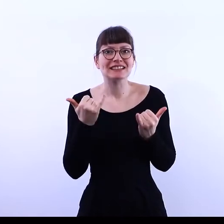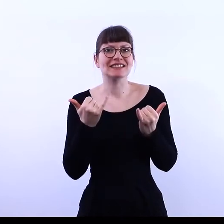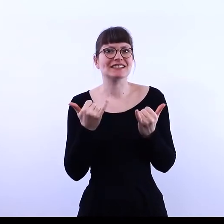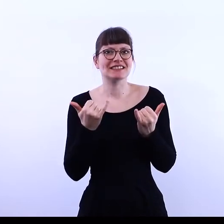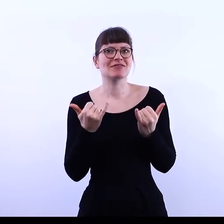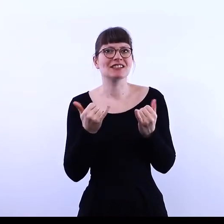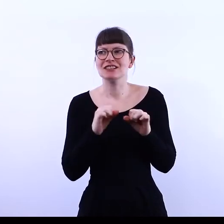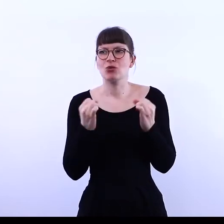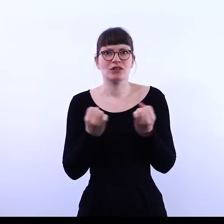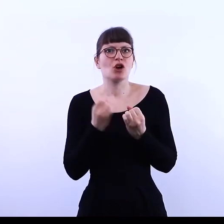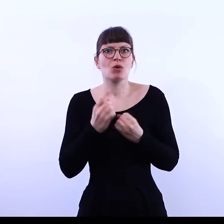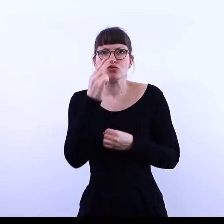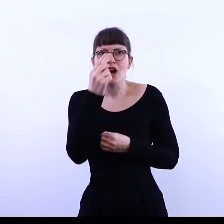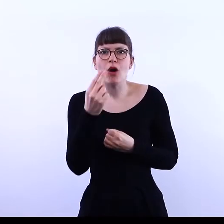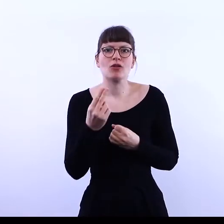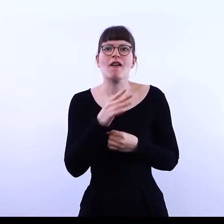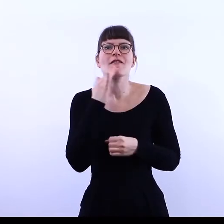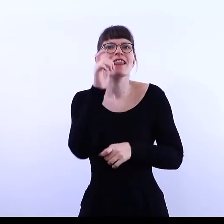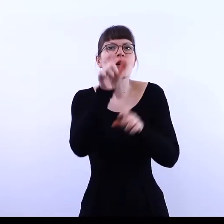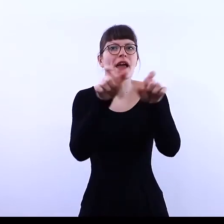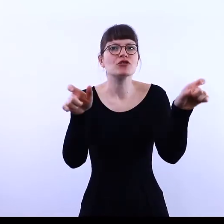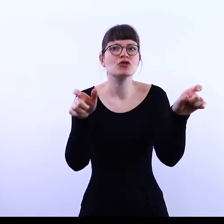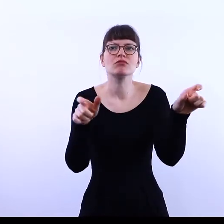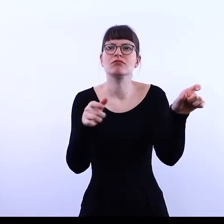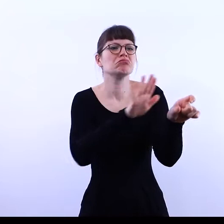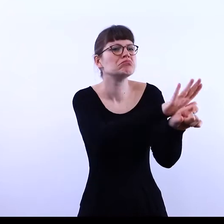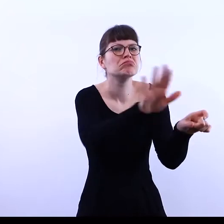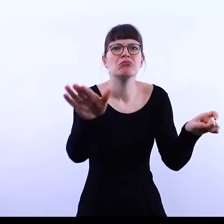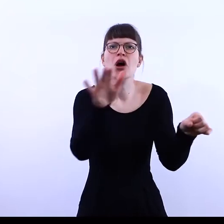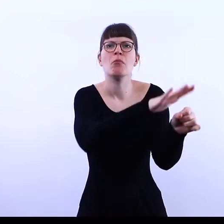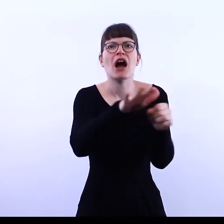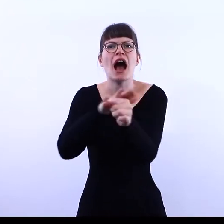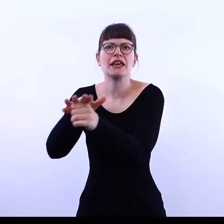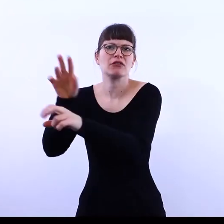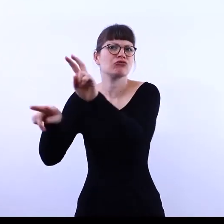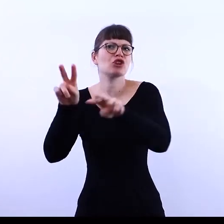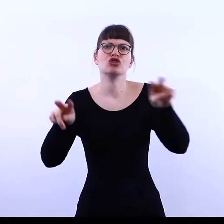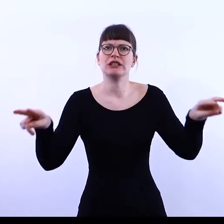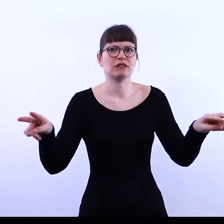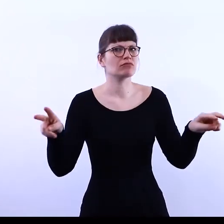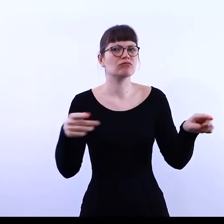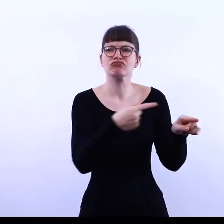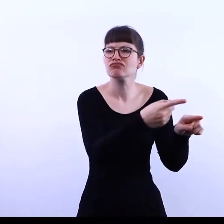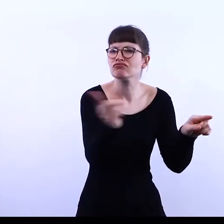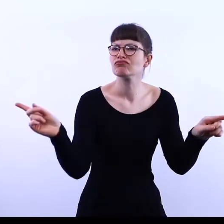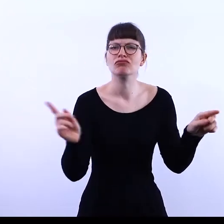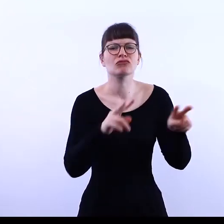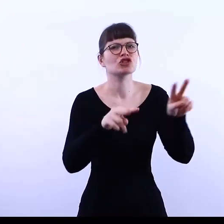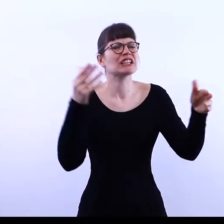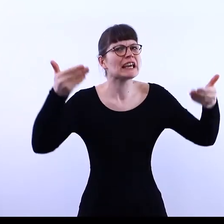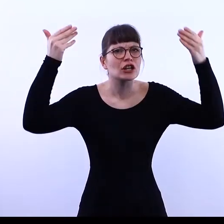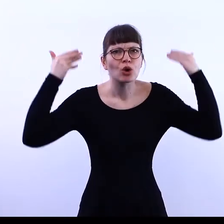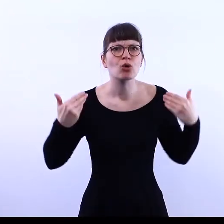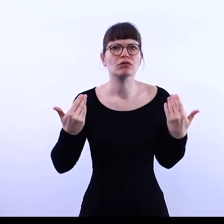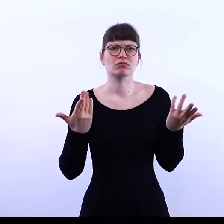wo wir schauen müssen, dass wir möglichst viele Menschen aus ganz unterschiedlichen Bereichen, aus unterschiedlichen Backgrounds,